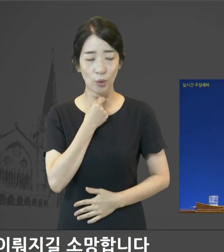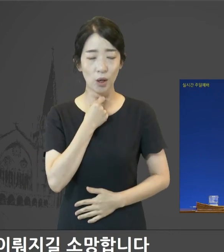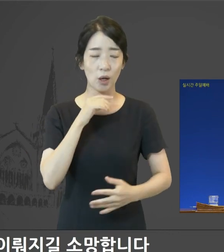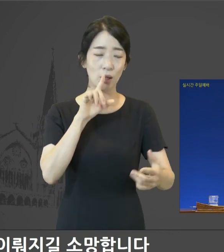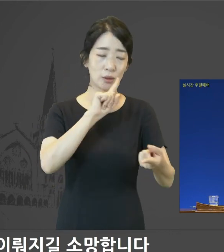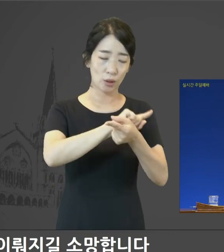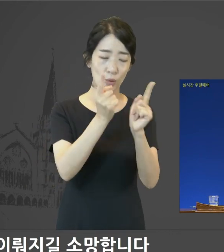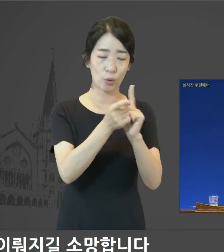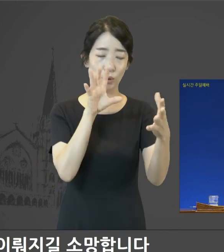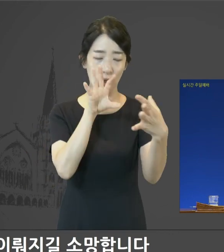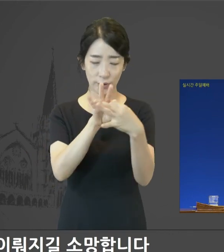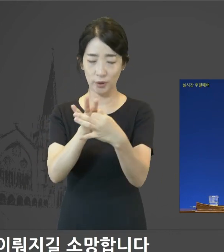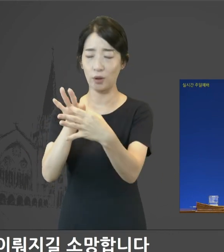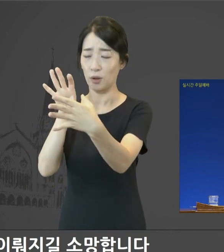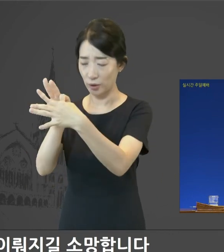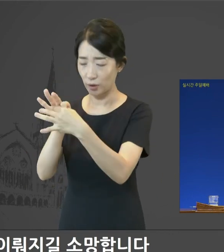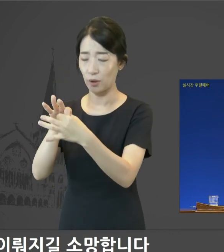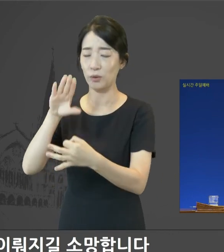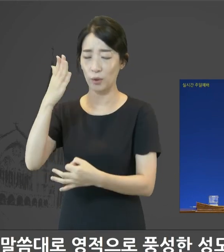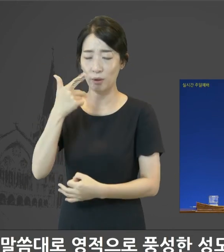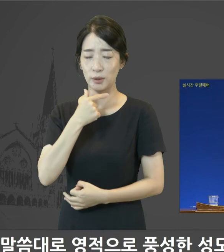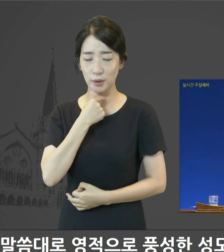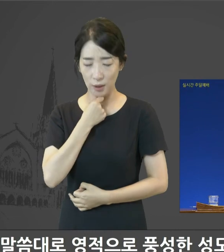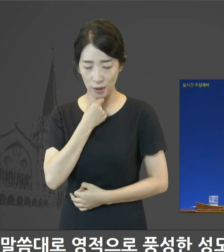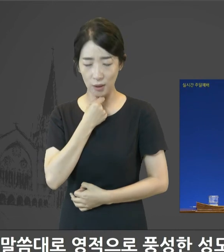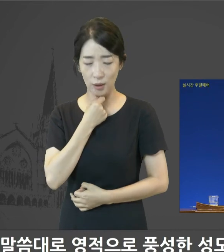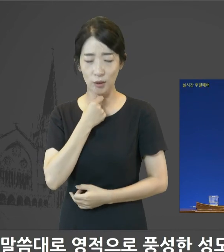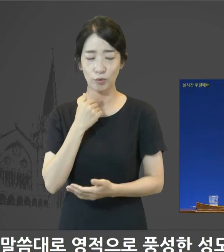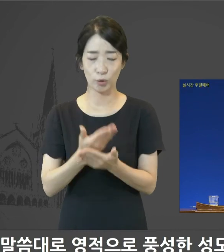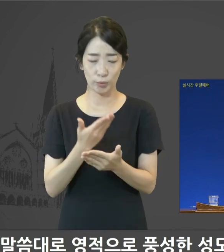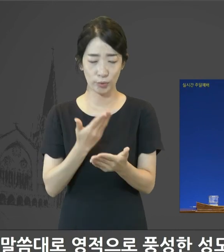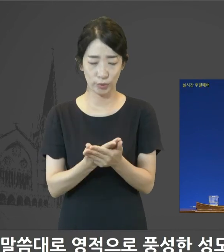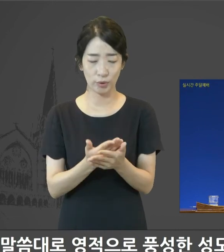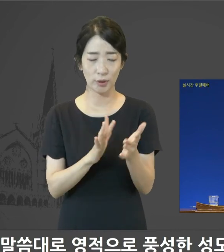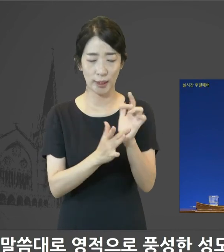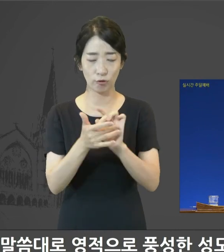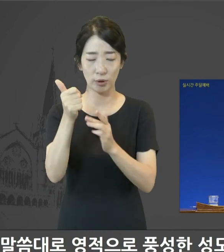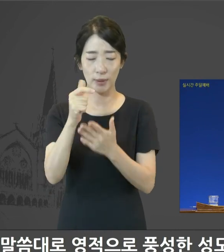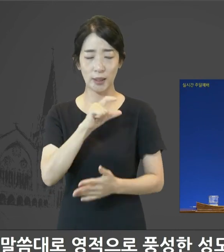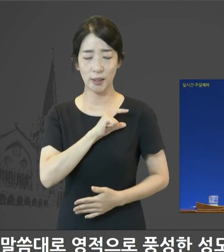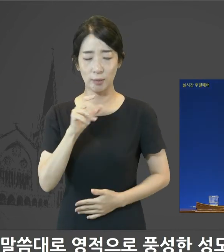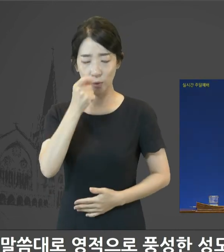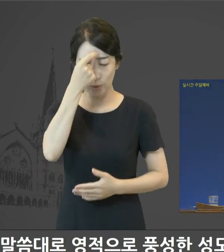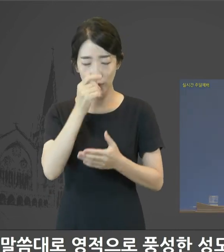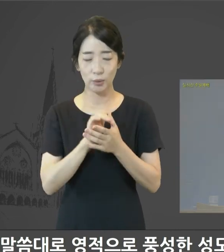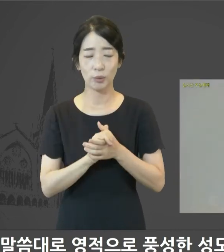갈 수 있도록 축복하여 주시옵소서. 예수님 이름으로 기도하옵나이다. 아멘.